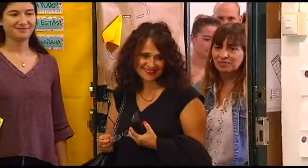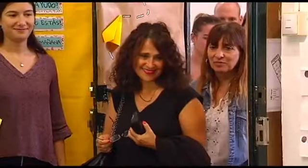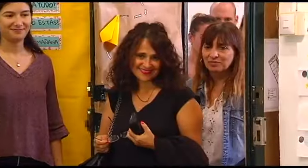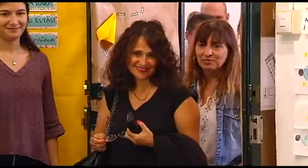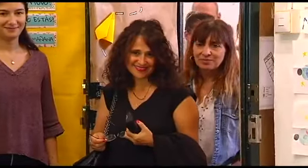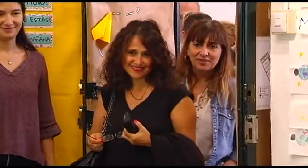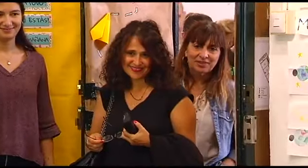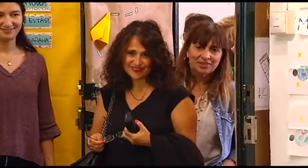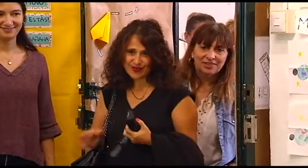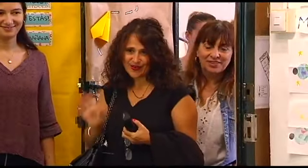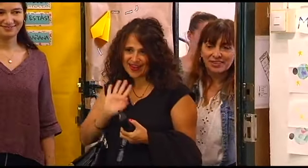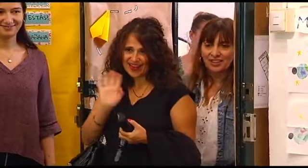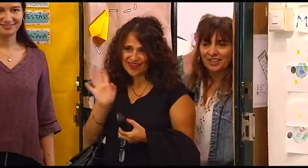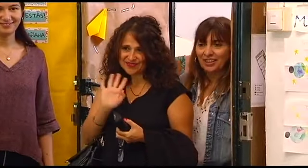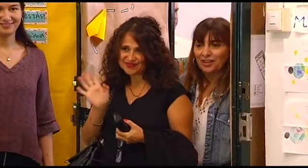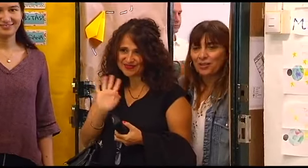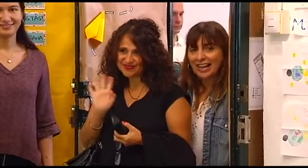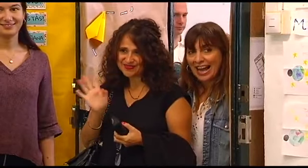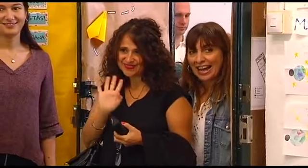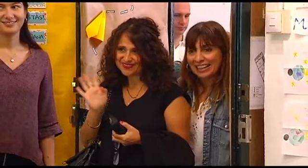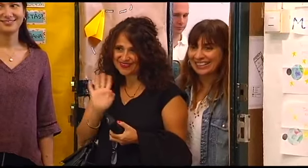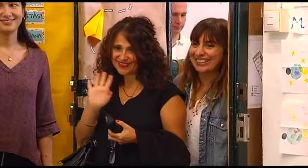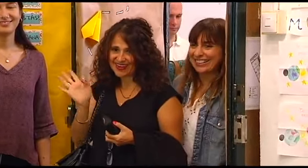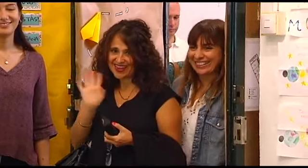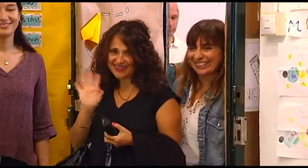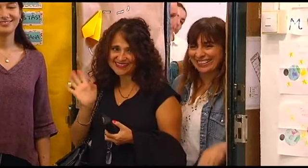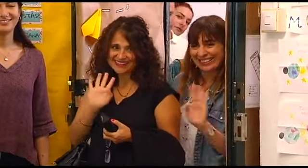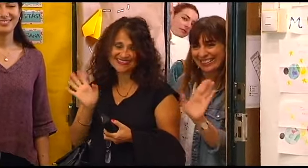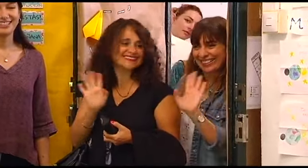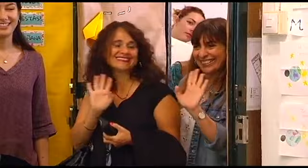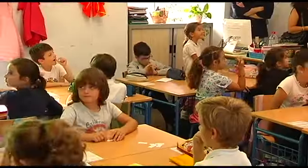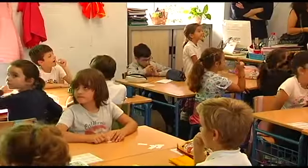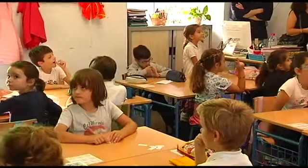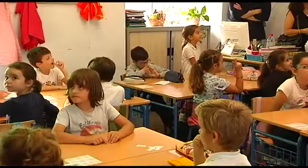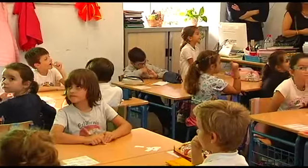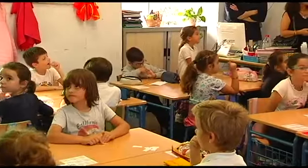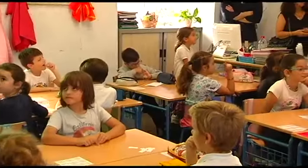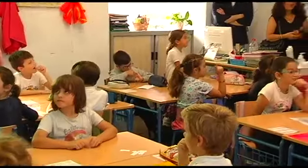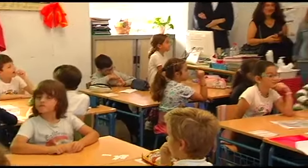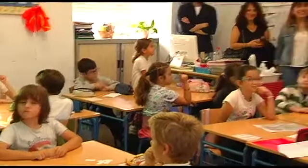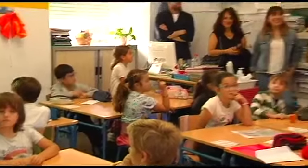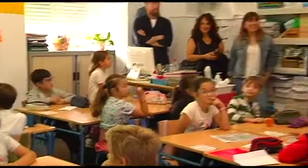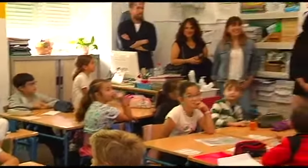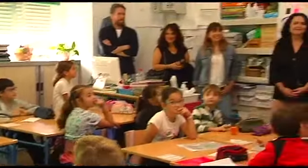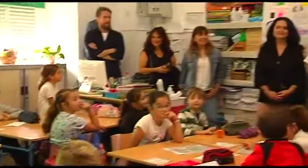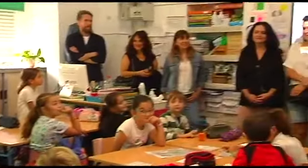Nosotros en nuestros colegios en Córcega no tenemos